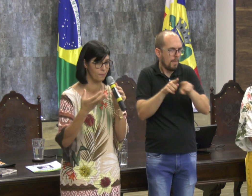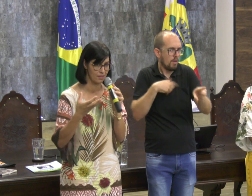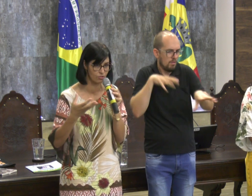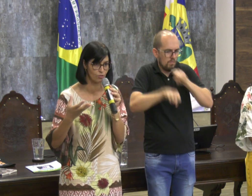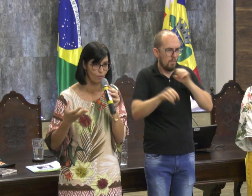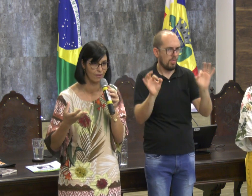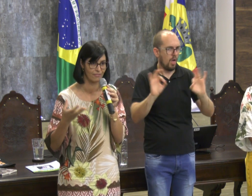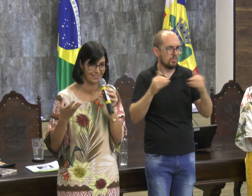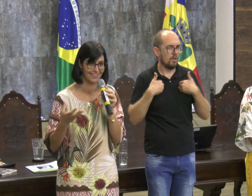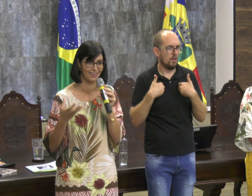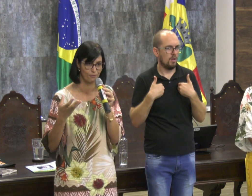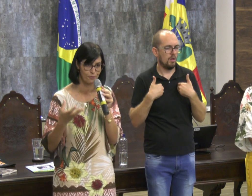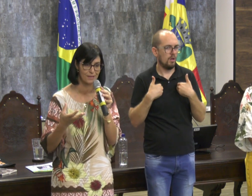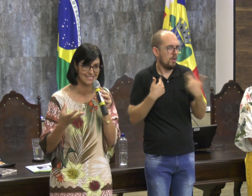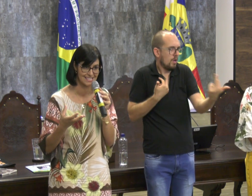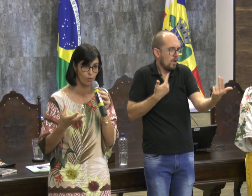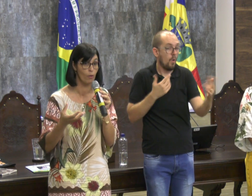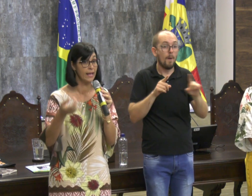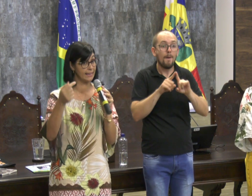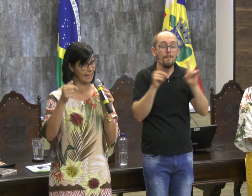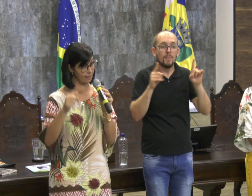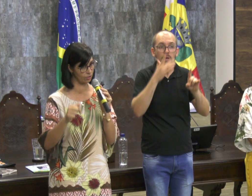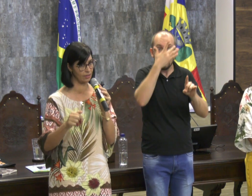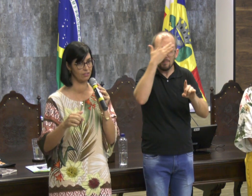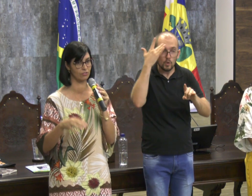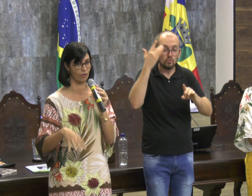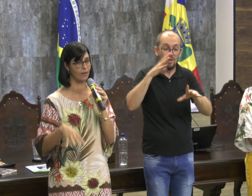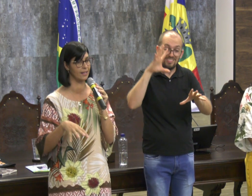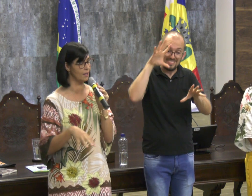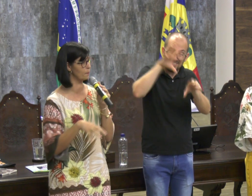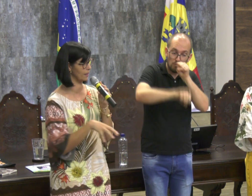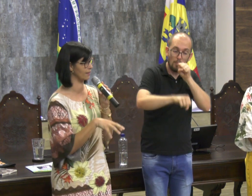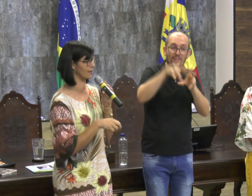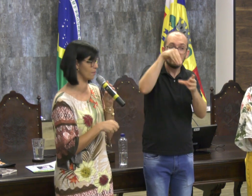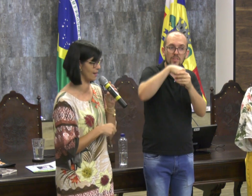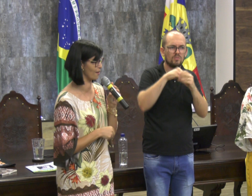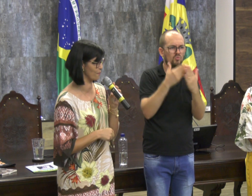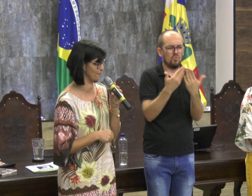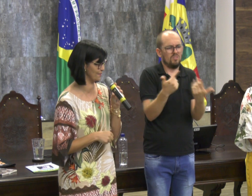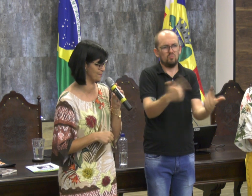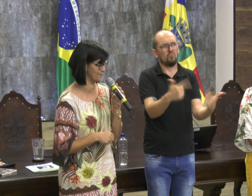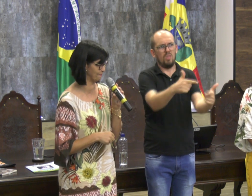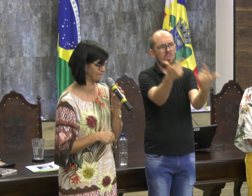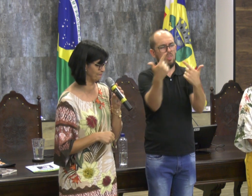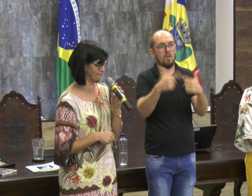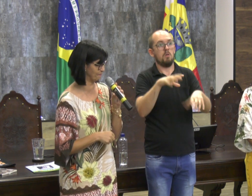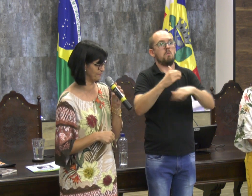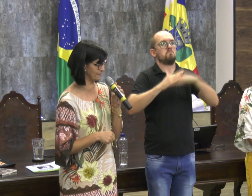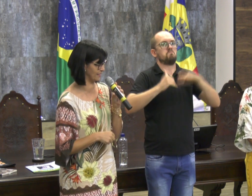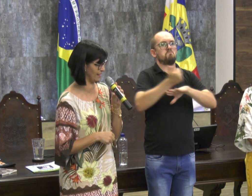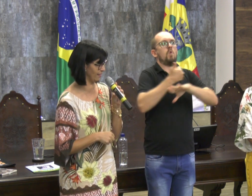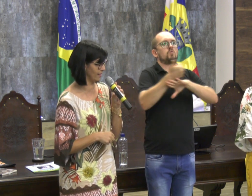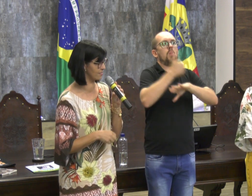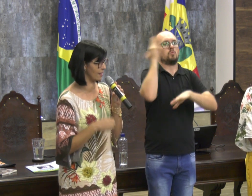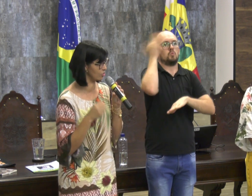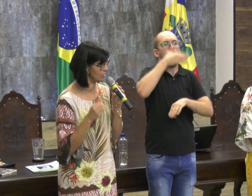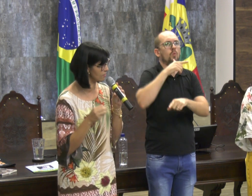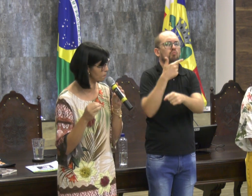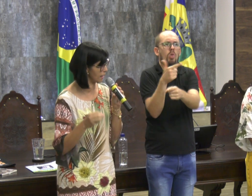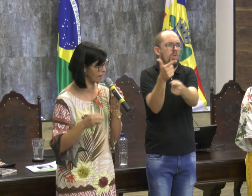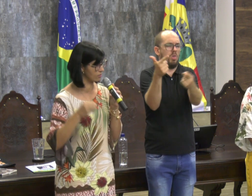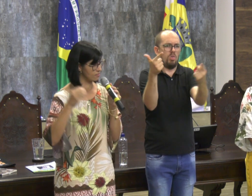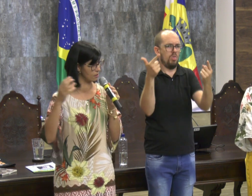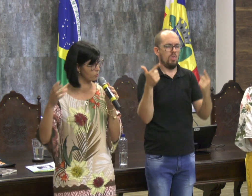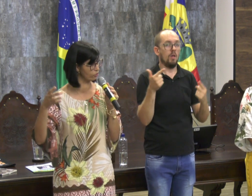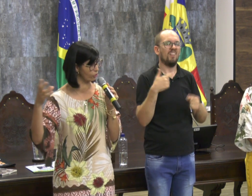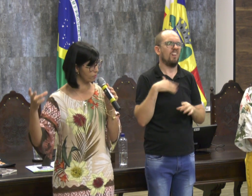uma pessoa vai ter a formação dentro da escola para trabalhar com isso, né? Se a gente